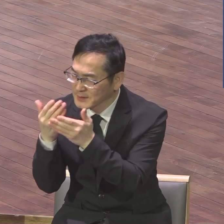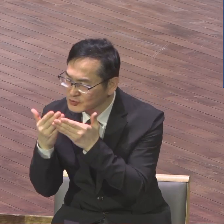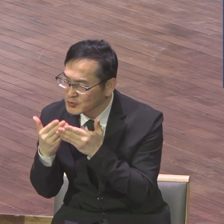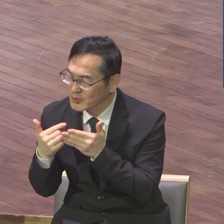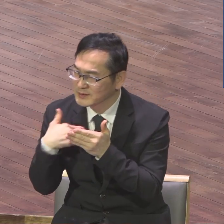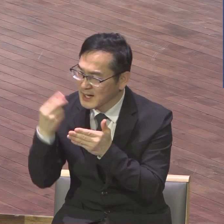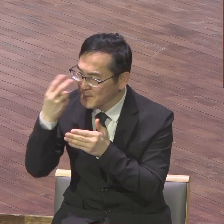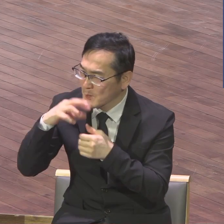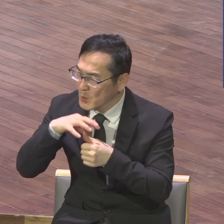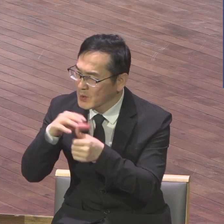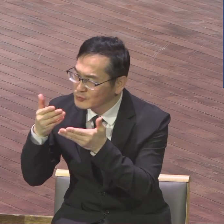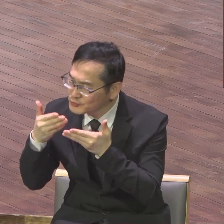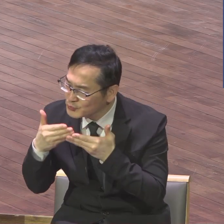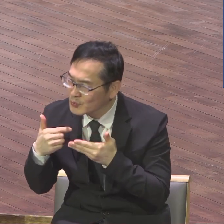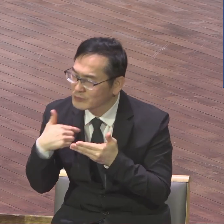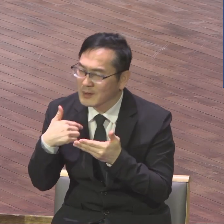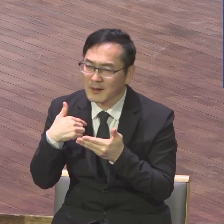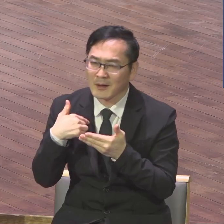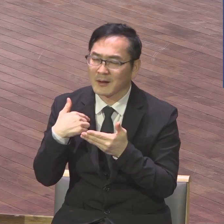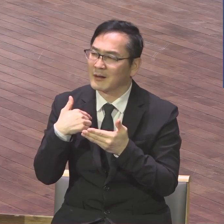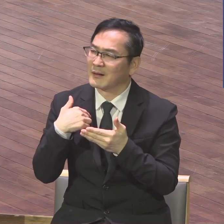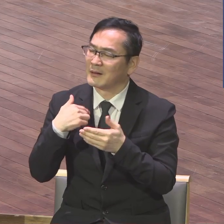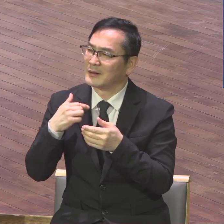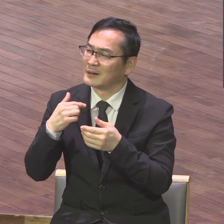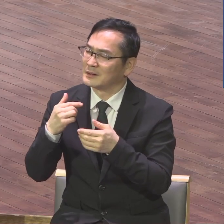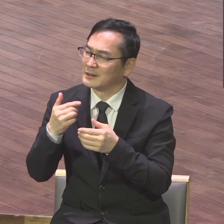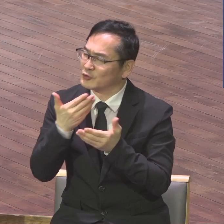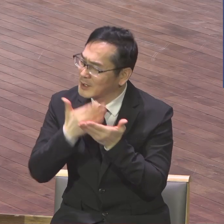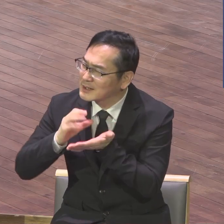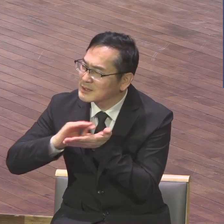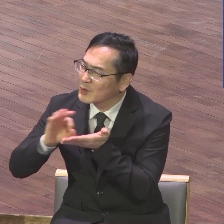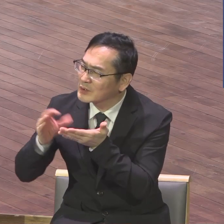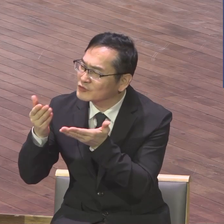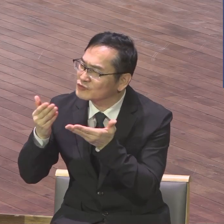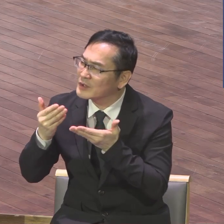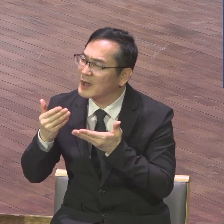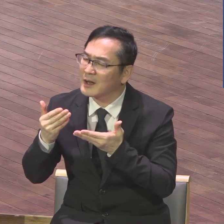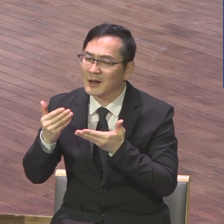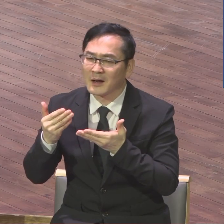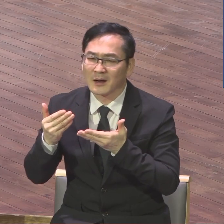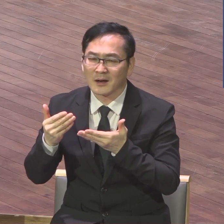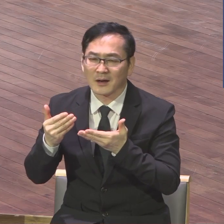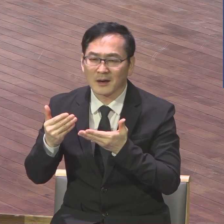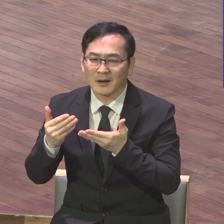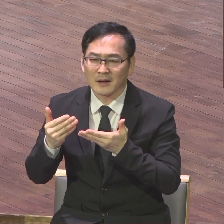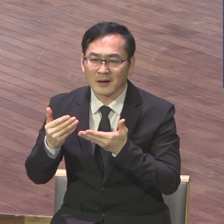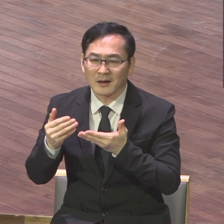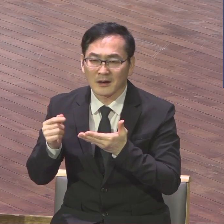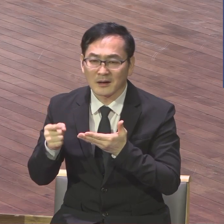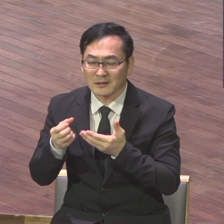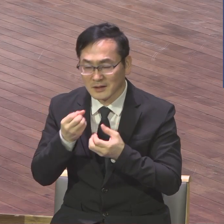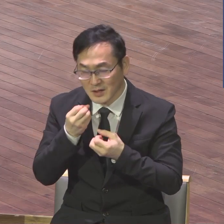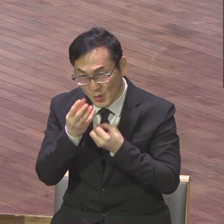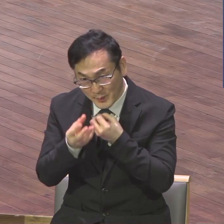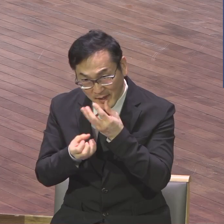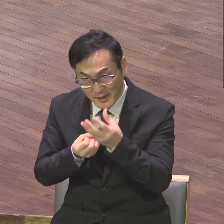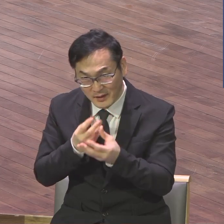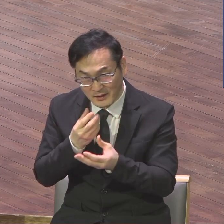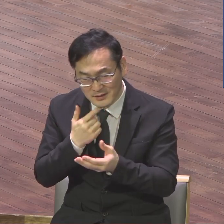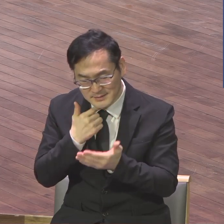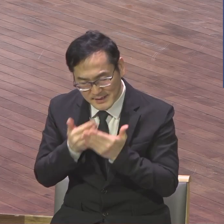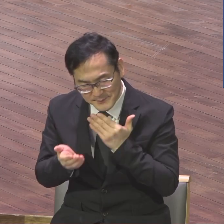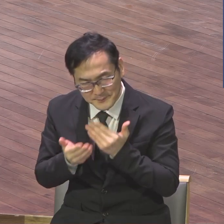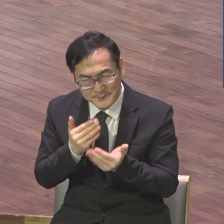나를 보호하시네. 주님께서 나를 사용하시네. 누름의 이 척도가 되는 것입니다. 이걸 체험해 봐야 돼요.